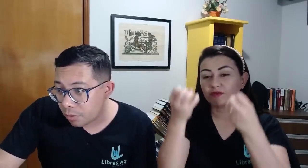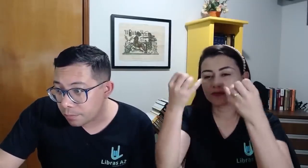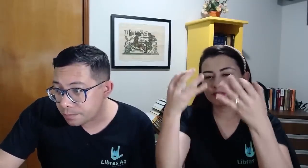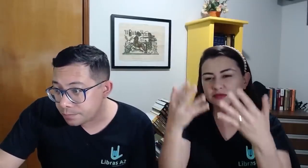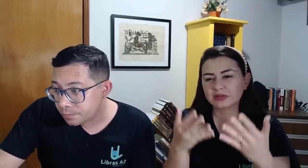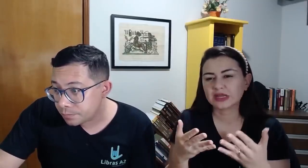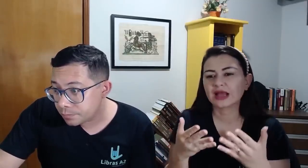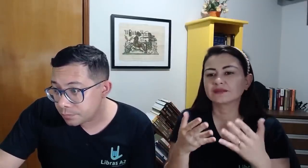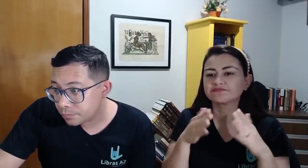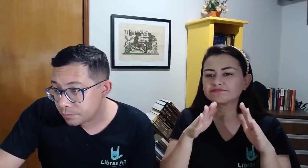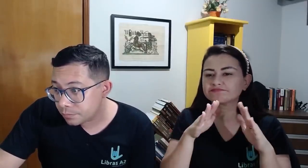principal.